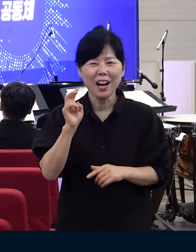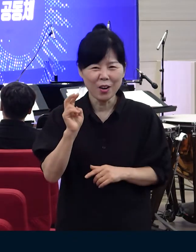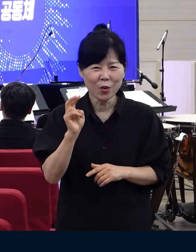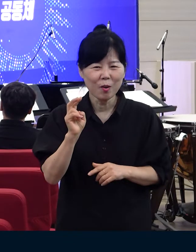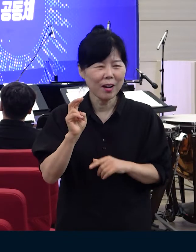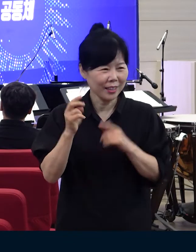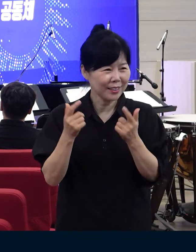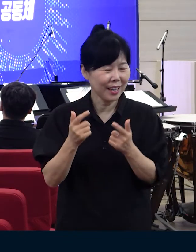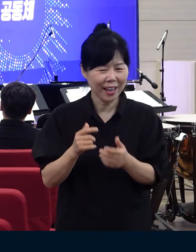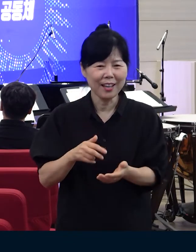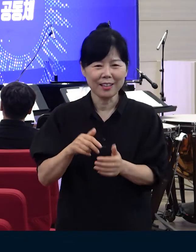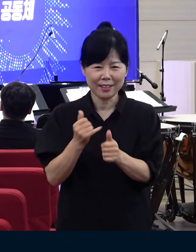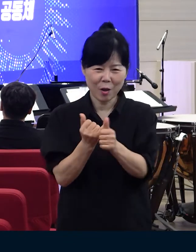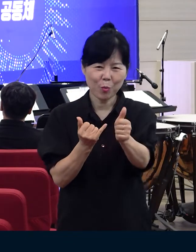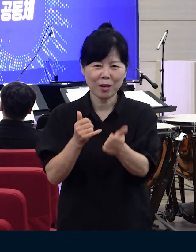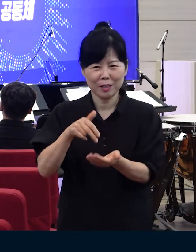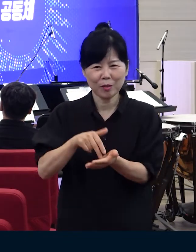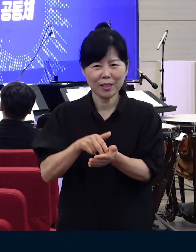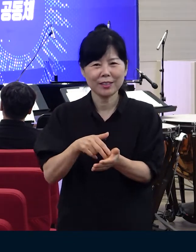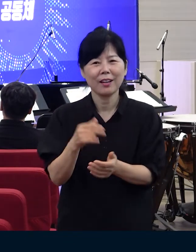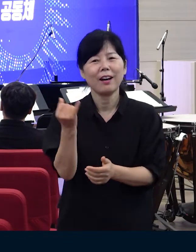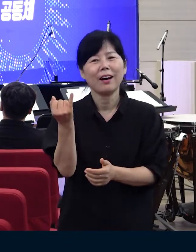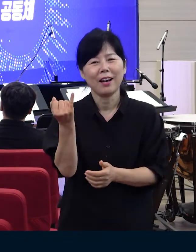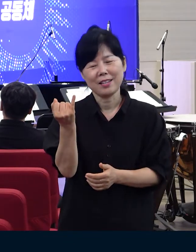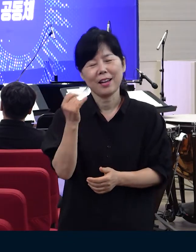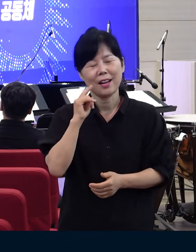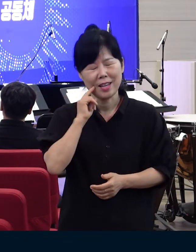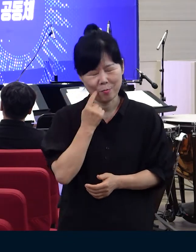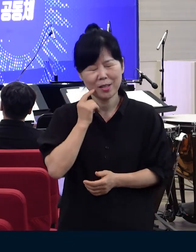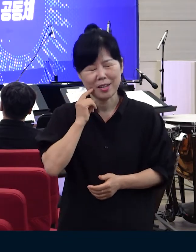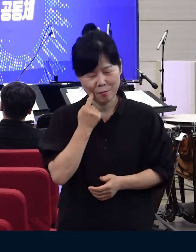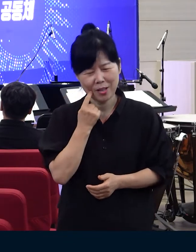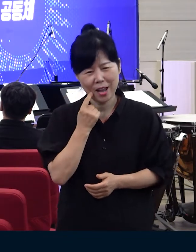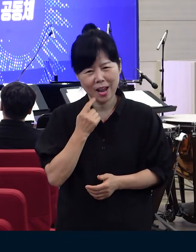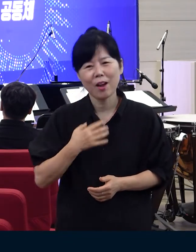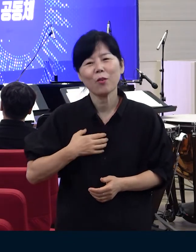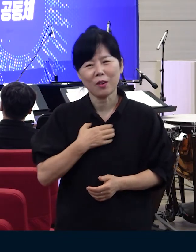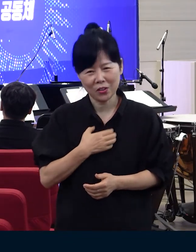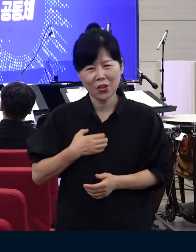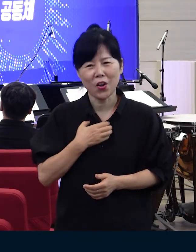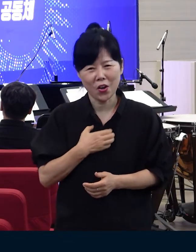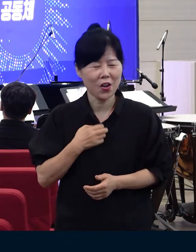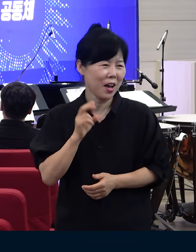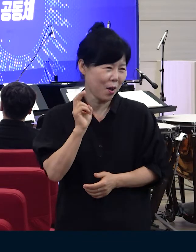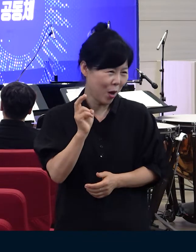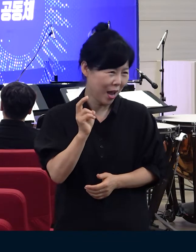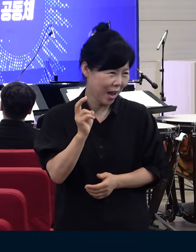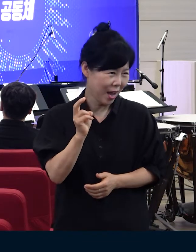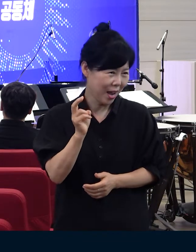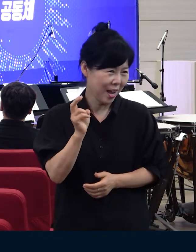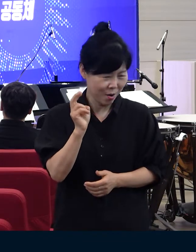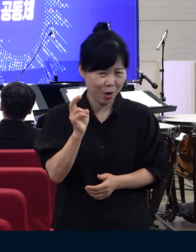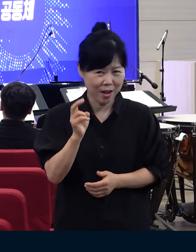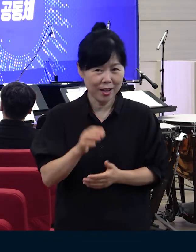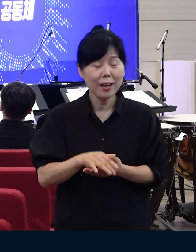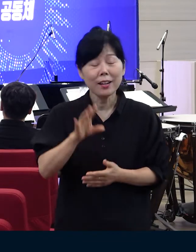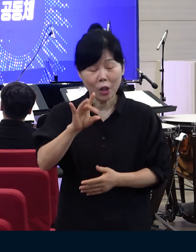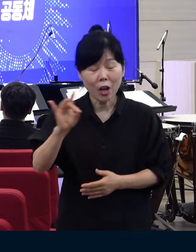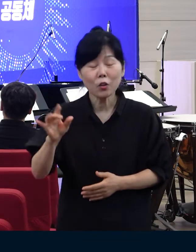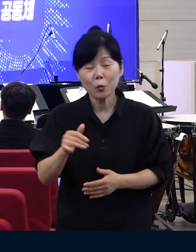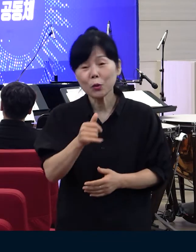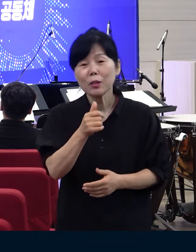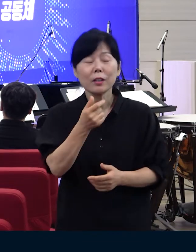아내가 너무 예쁘다고, 그래서 할 필요가 없는 걱정을 지금 하고 있는 것이 아니냐. 가끔 보면 그런 사람이